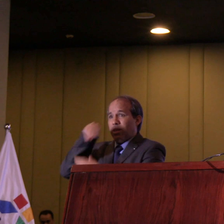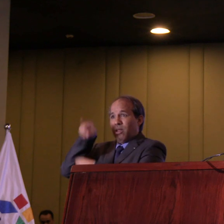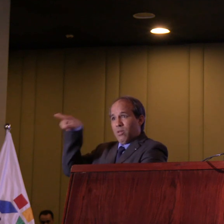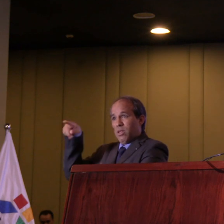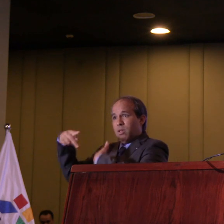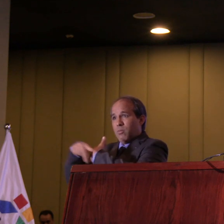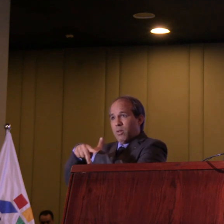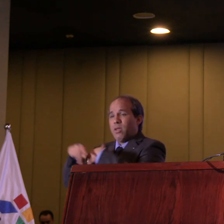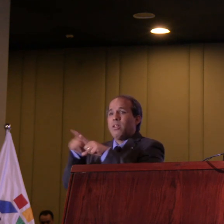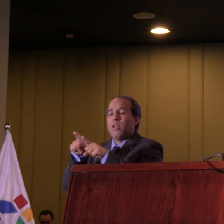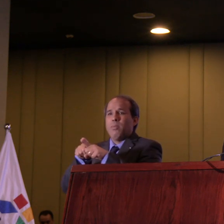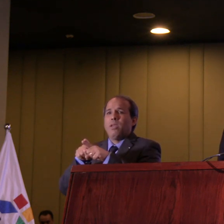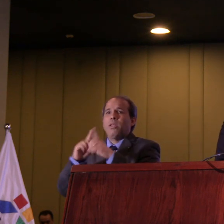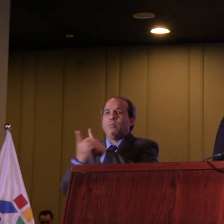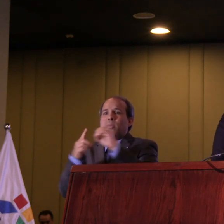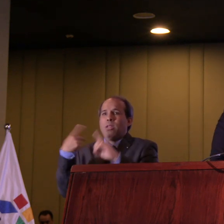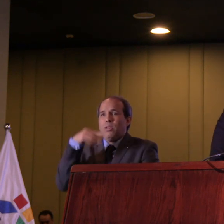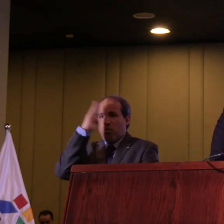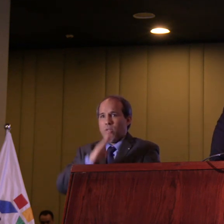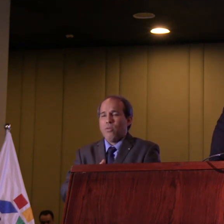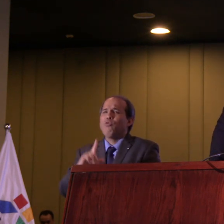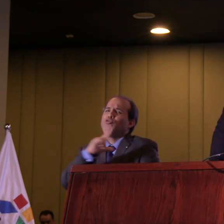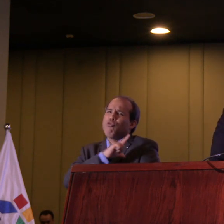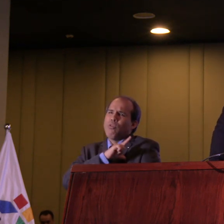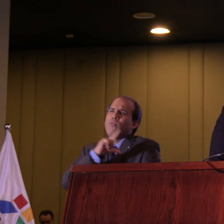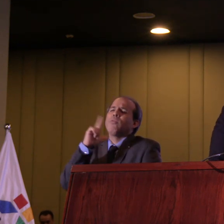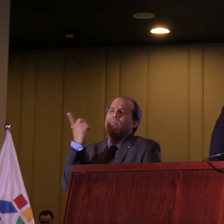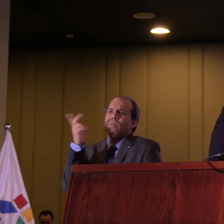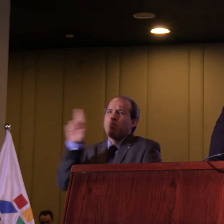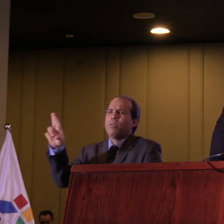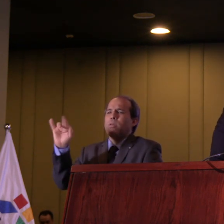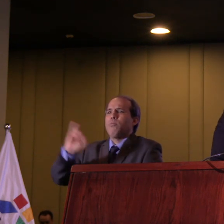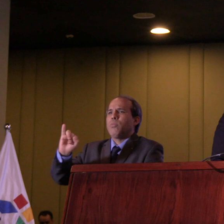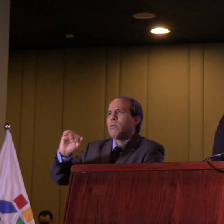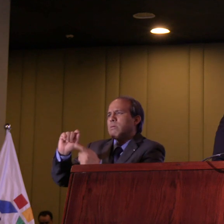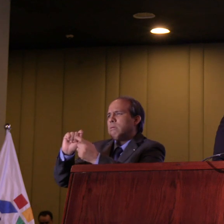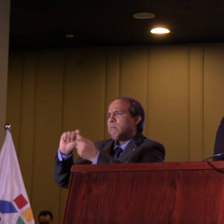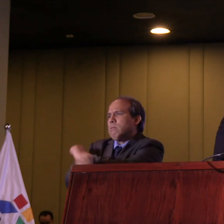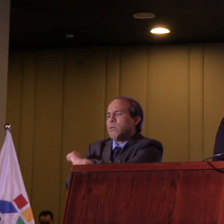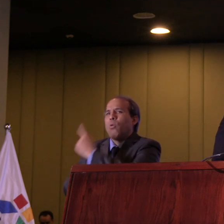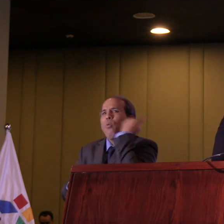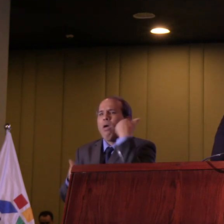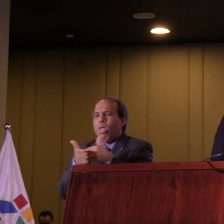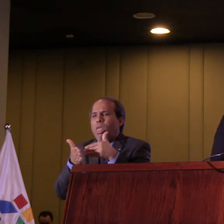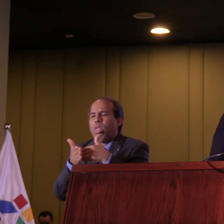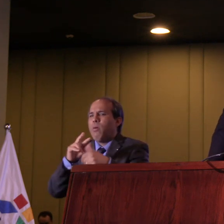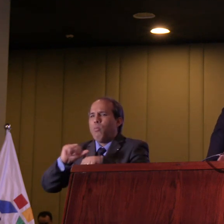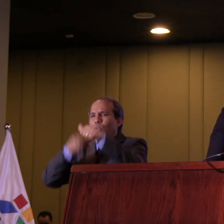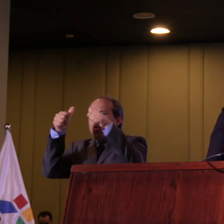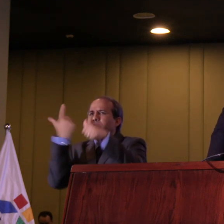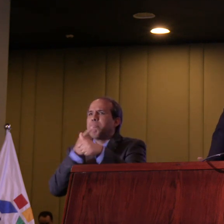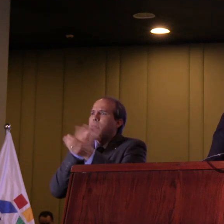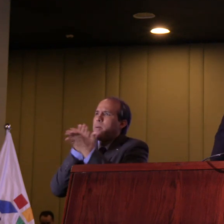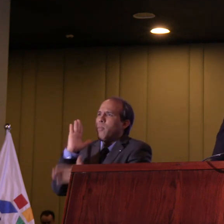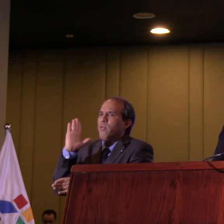posteriormente, chanceler do Brasil, teve uma atuação crucial para transformar um possível impasse em um marco para a